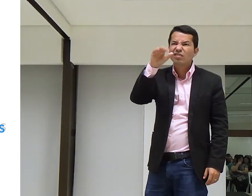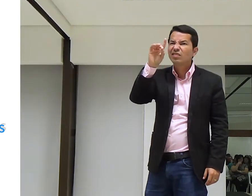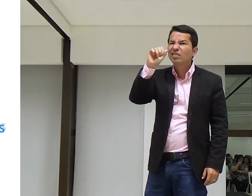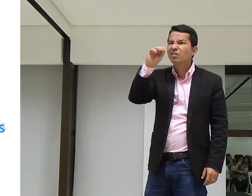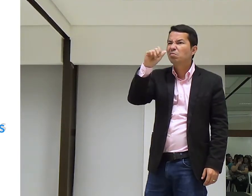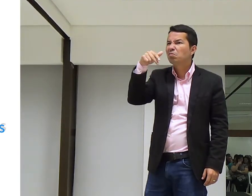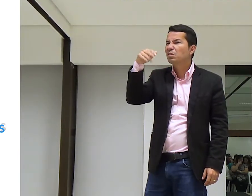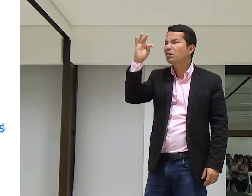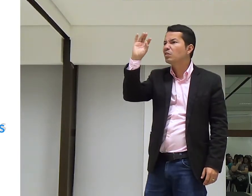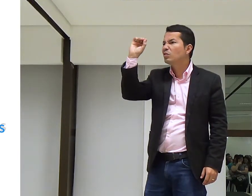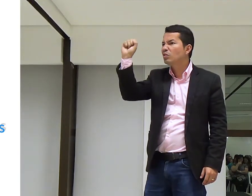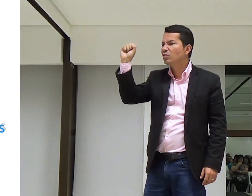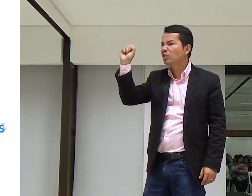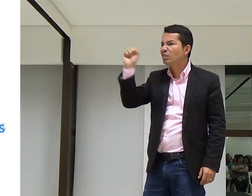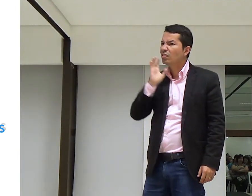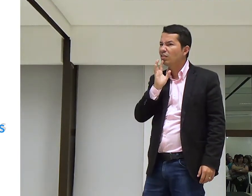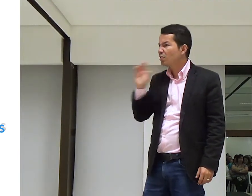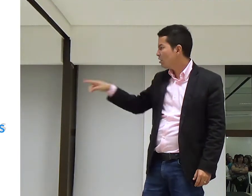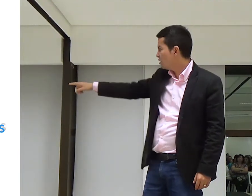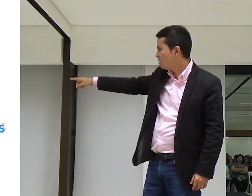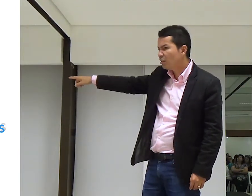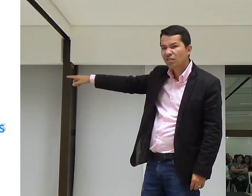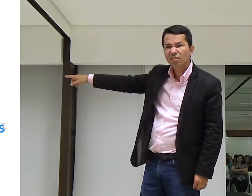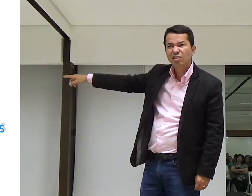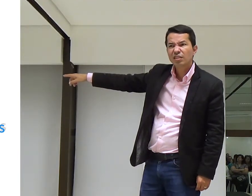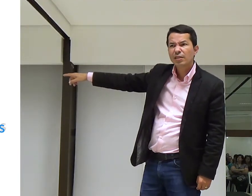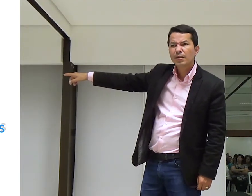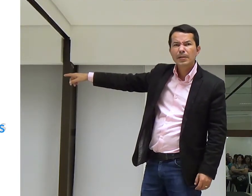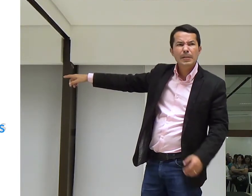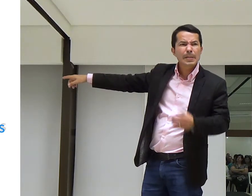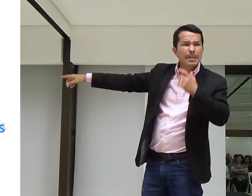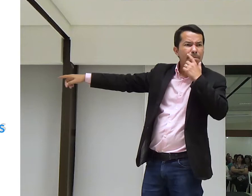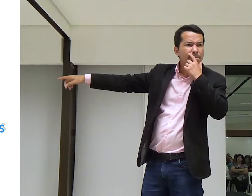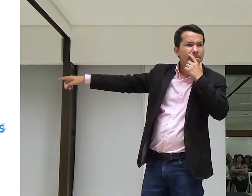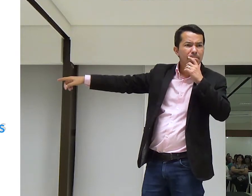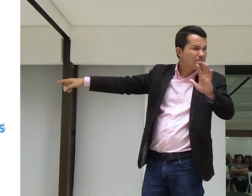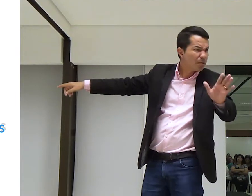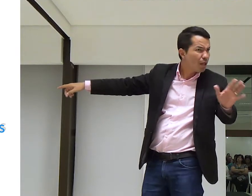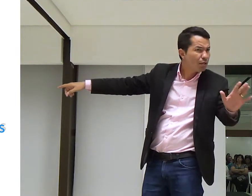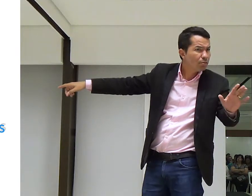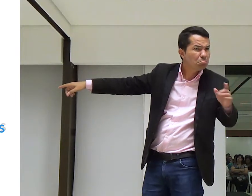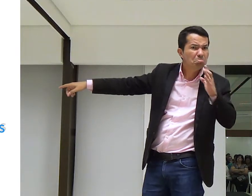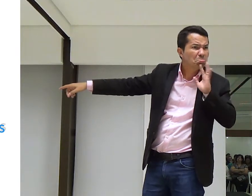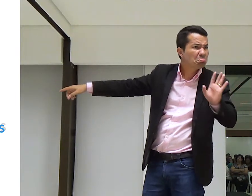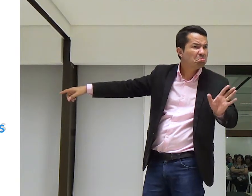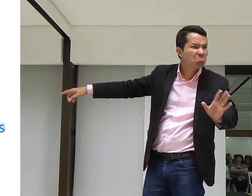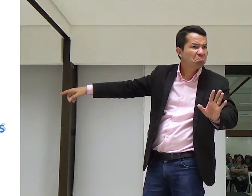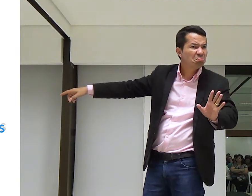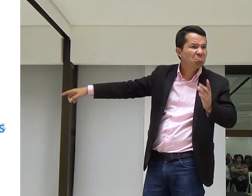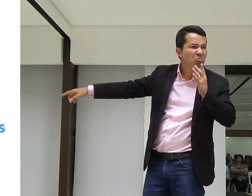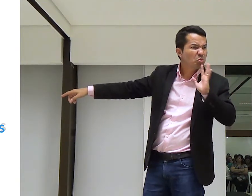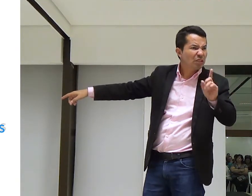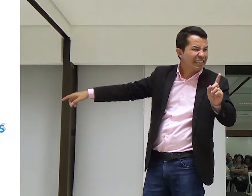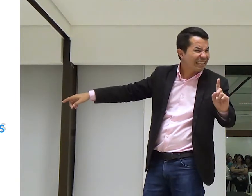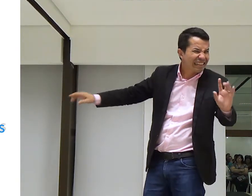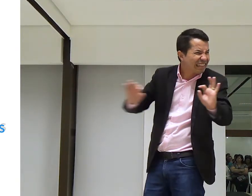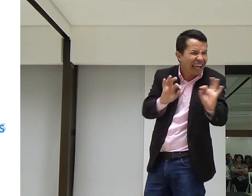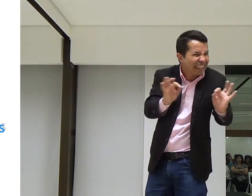essa palavra, fundamentos? Você consegue conhece essa palavra? Não conhece? Ninguém conhece essa